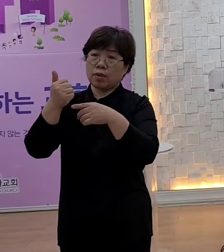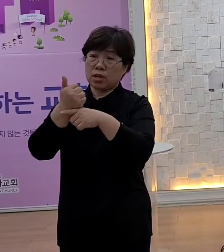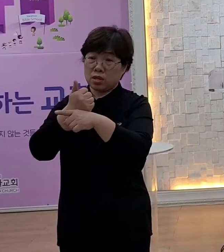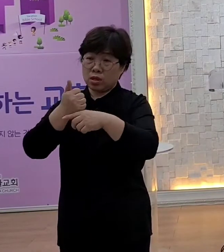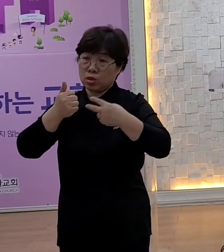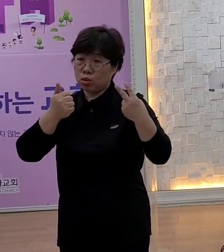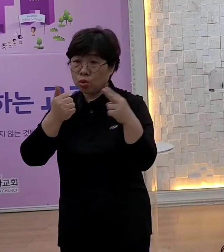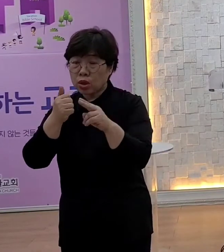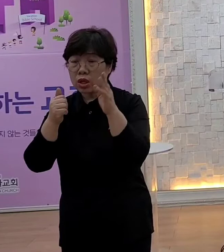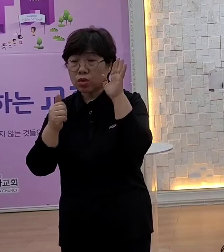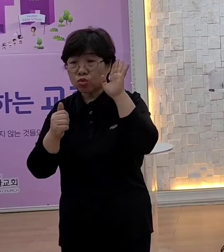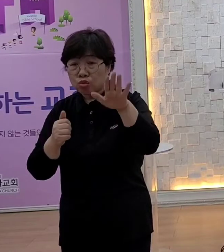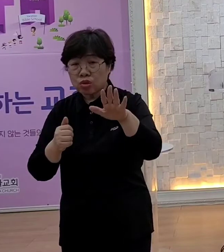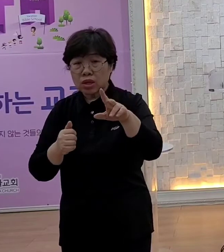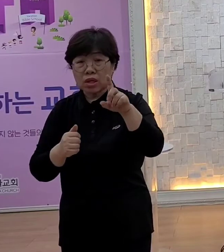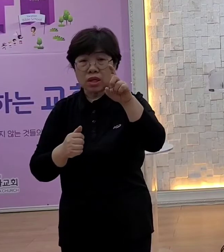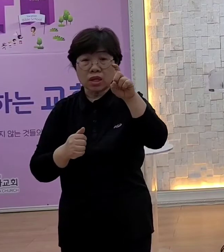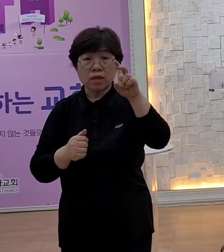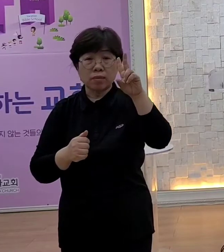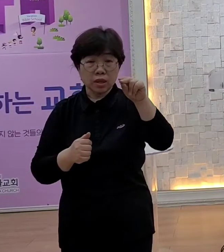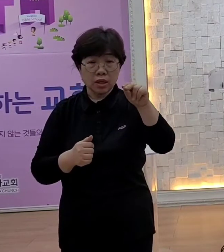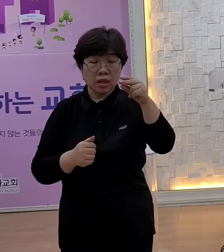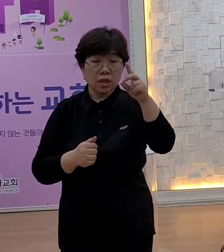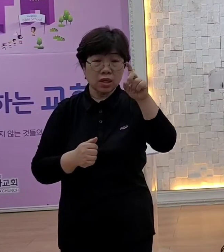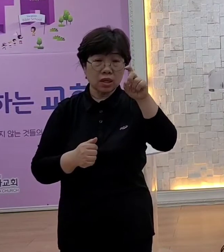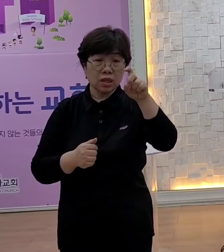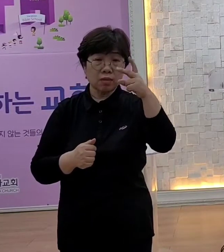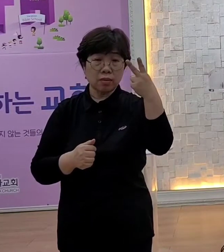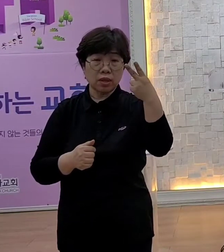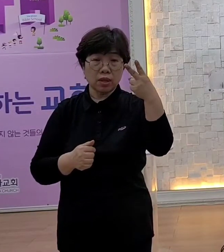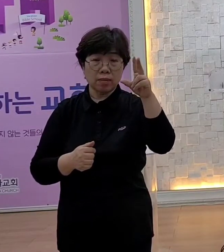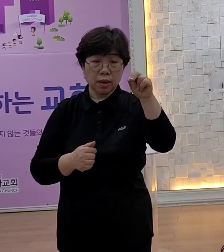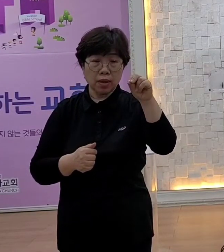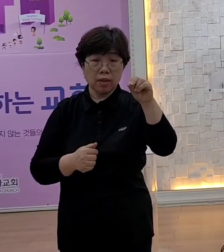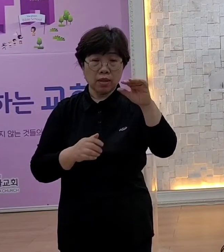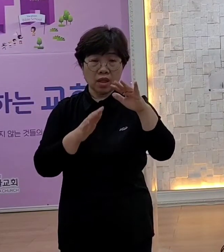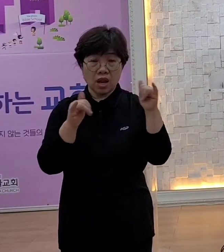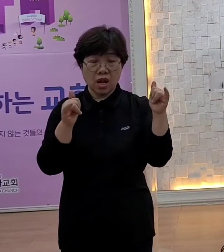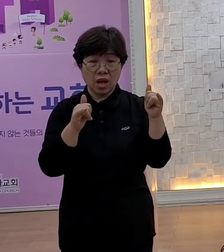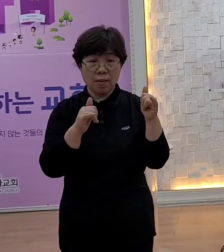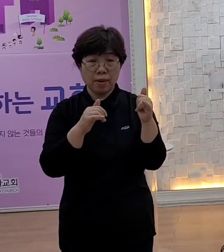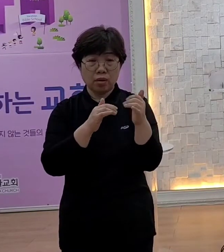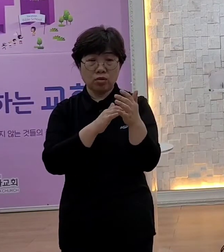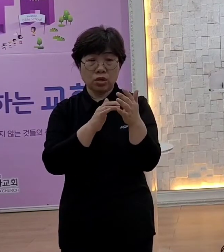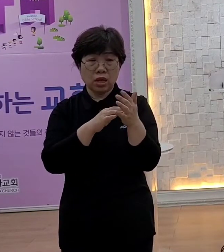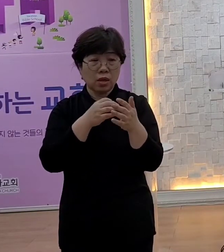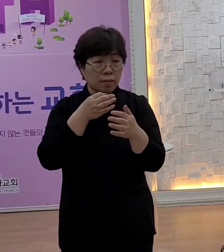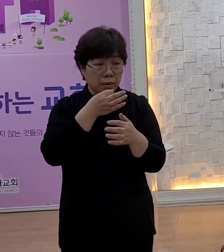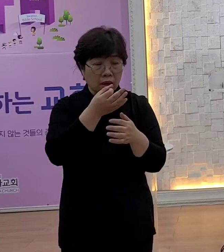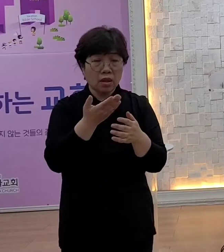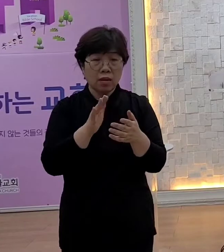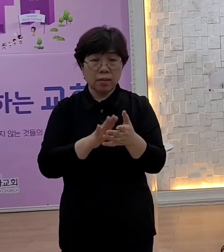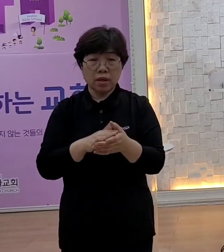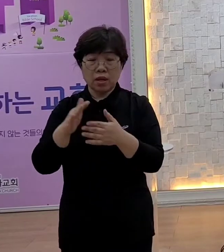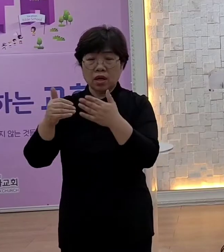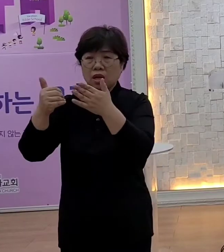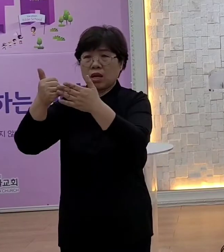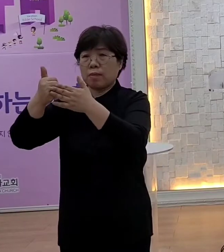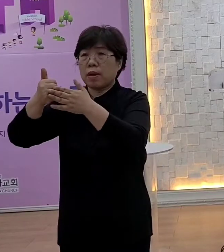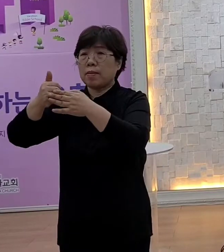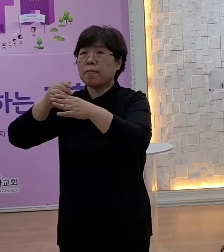돌이키신 이유로 12만 명이라는 이 인구 숫자를 제시하신다면 정말 과연 이게 진짜 하나님의